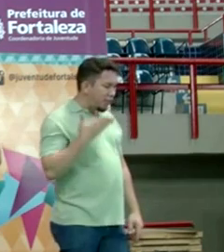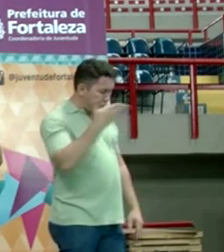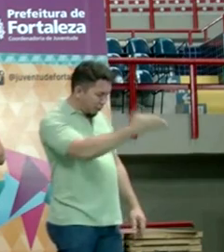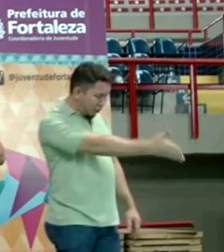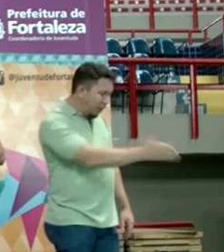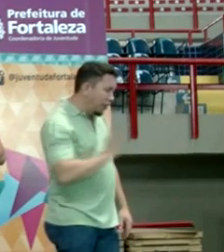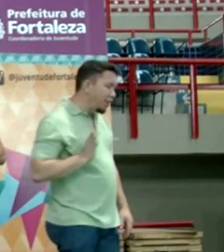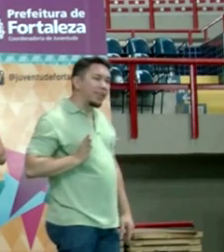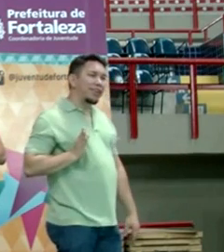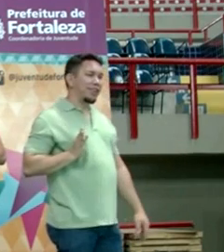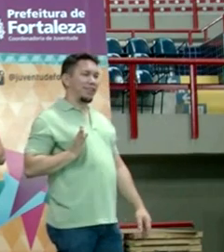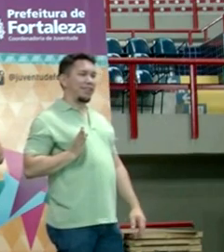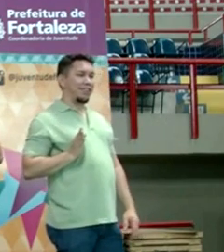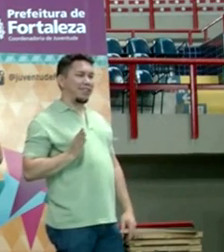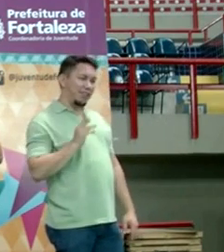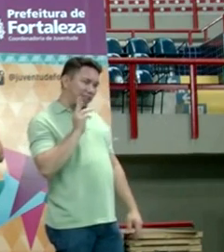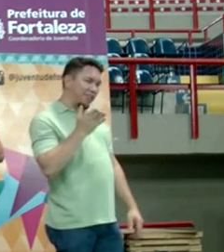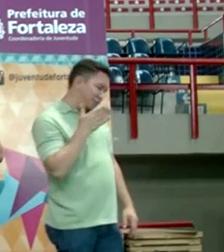vou aí.